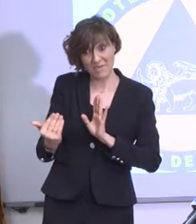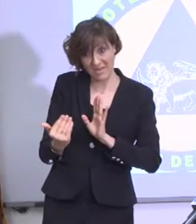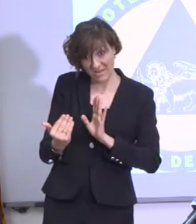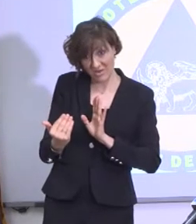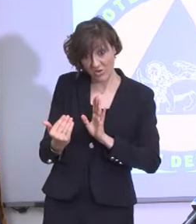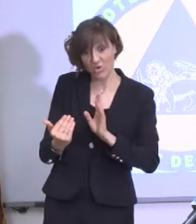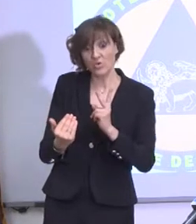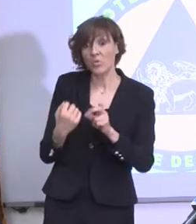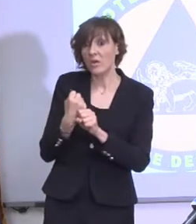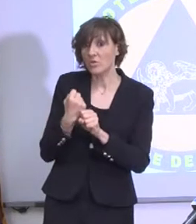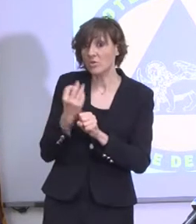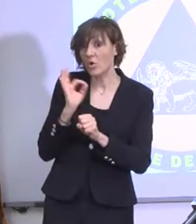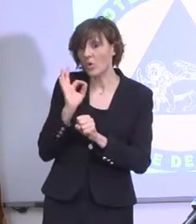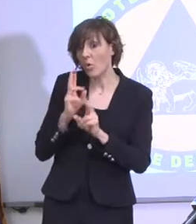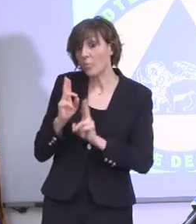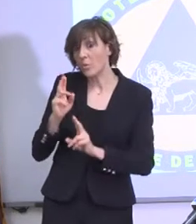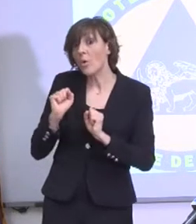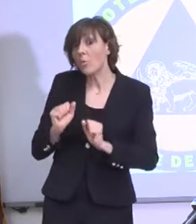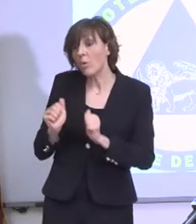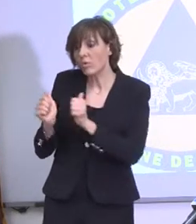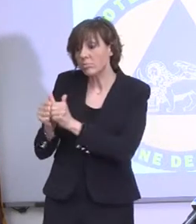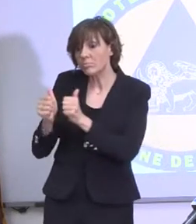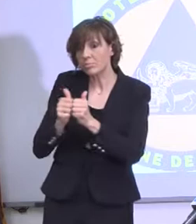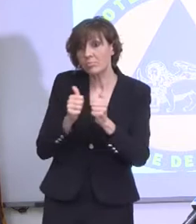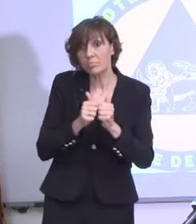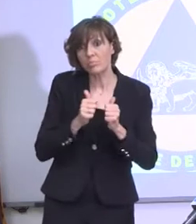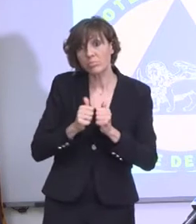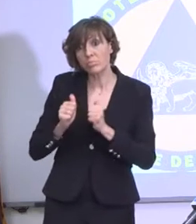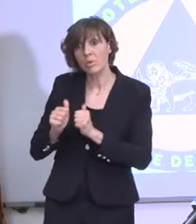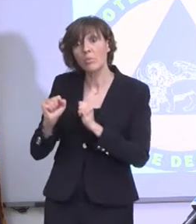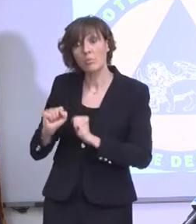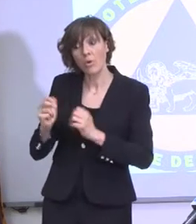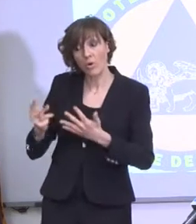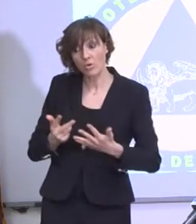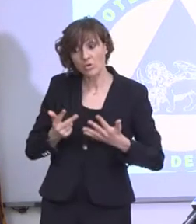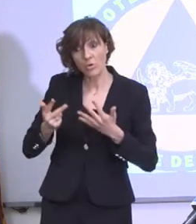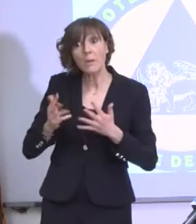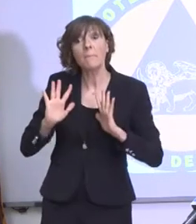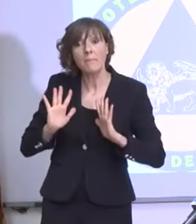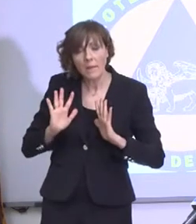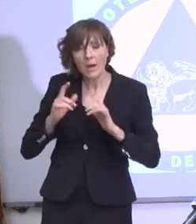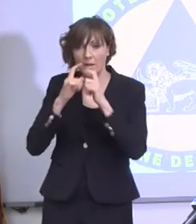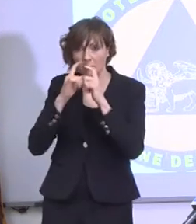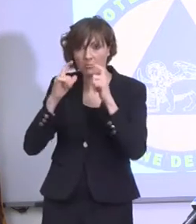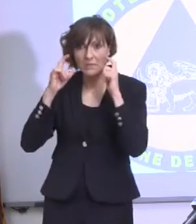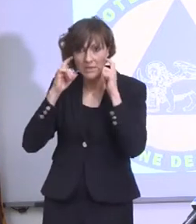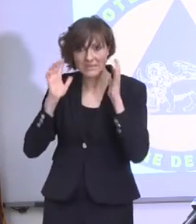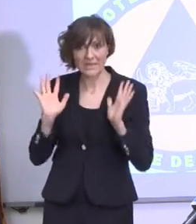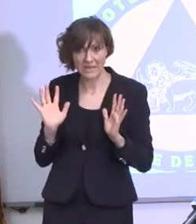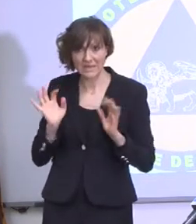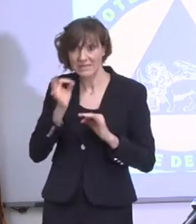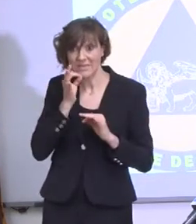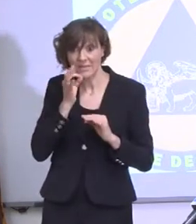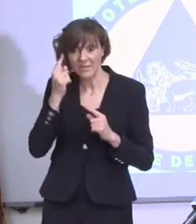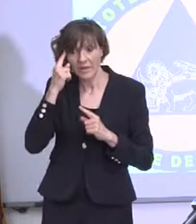possono lavorare fianco a fianco anche per 8 ore portando la mascherina ciò vuol dire per la proprietà transitiva a casa